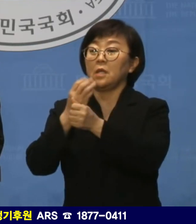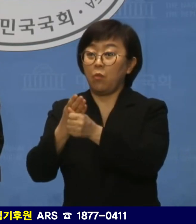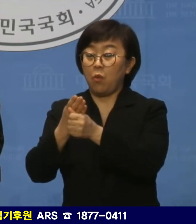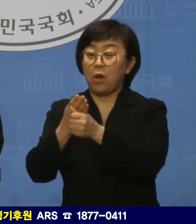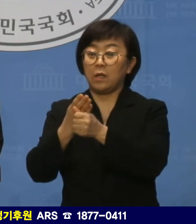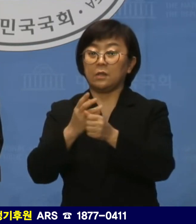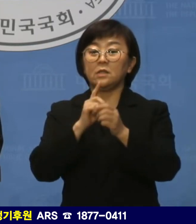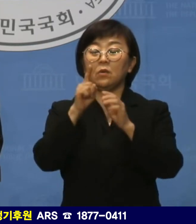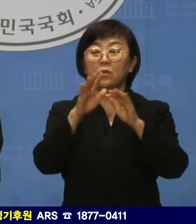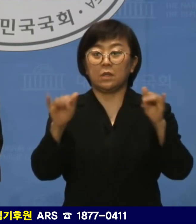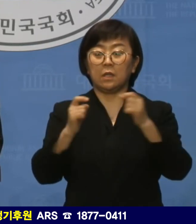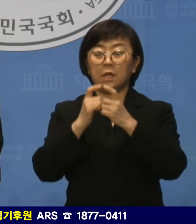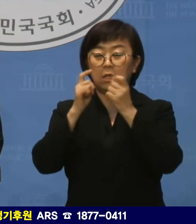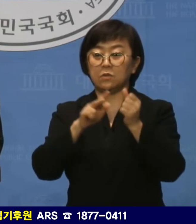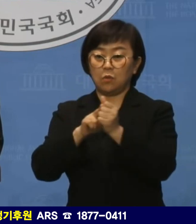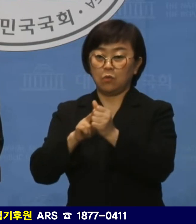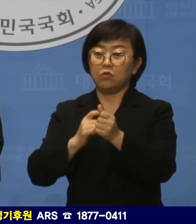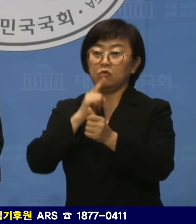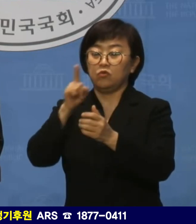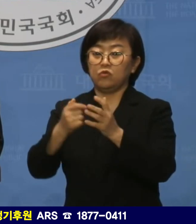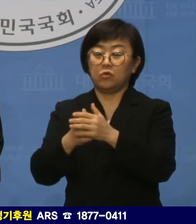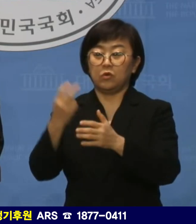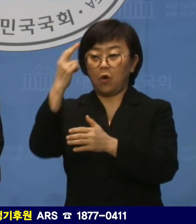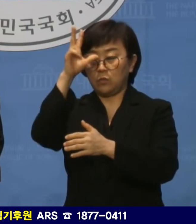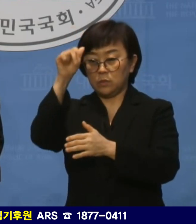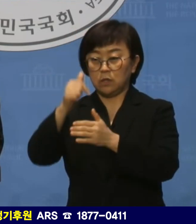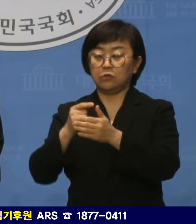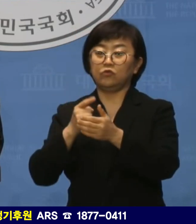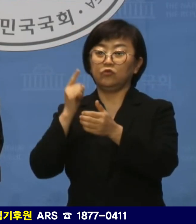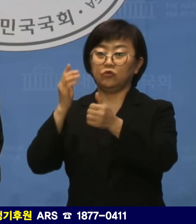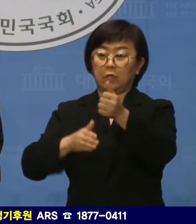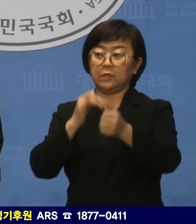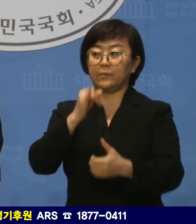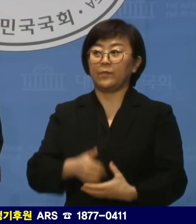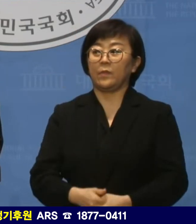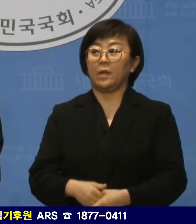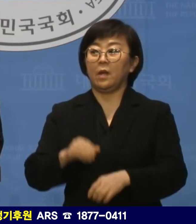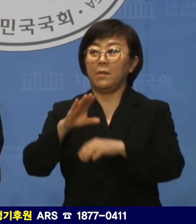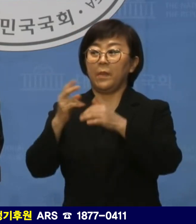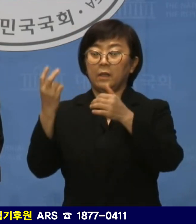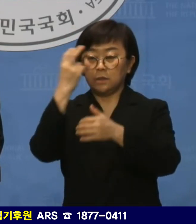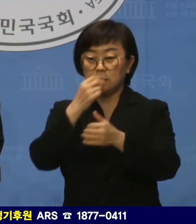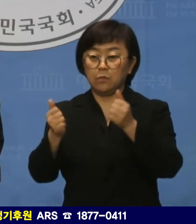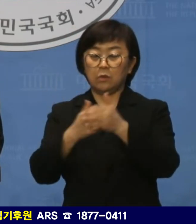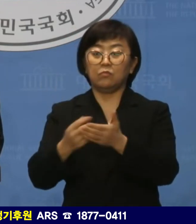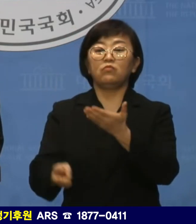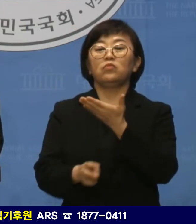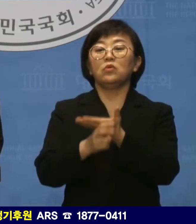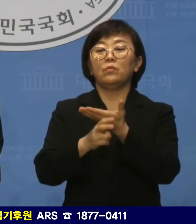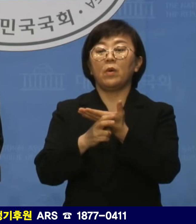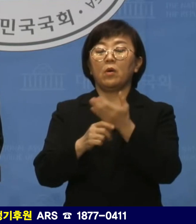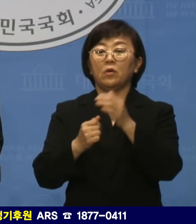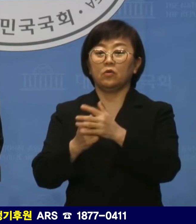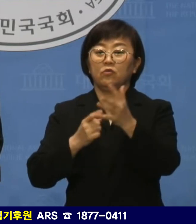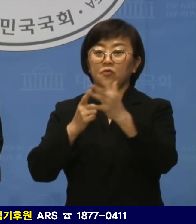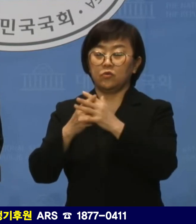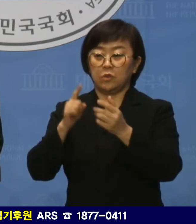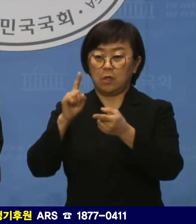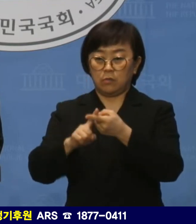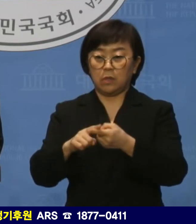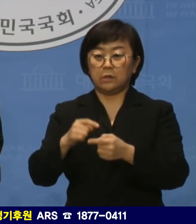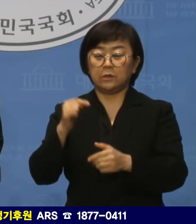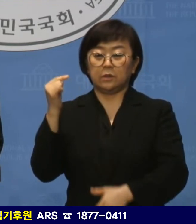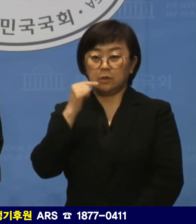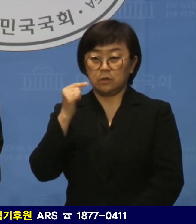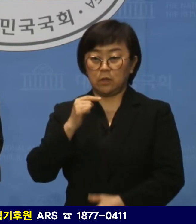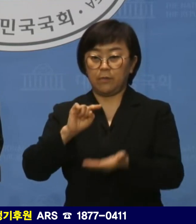공익신고자에 대해 개인정보 유출로 검찰 수사를 의뢰했습니다. 방심위는 불법 유출 경위에 대해 철저한